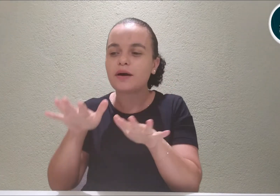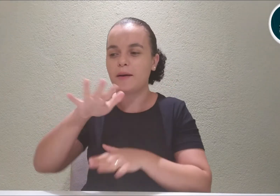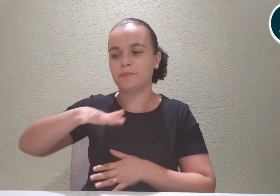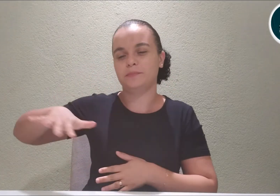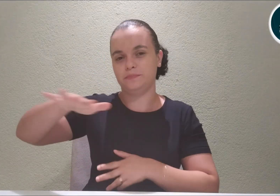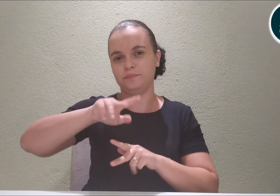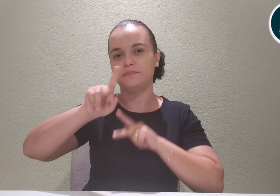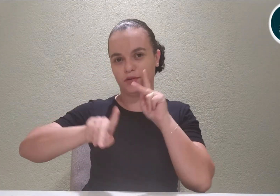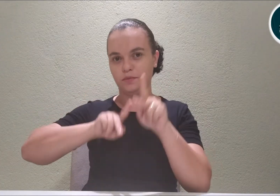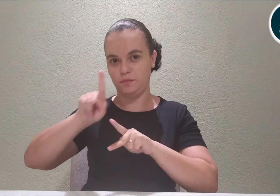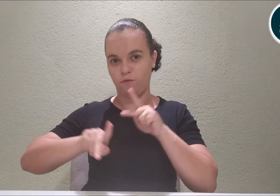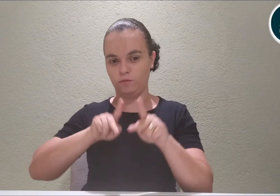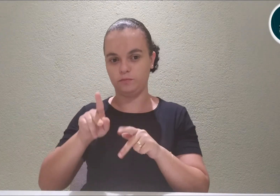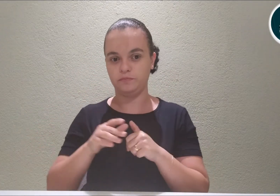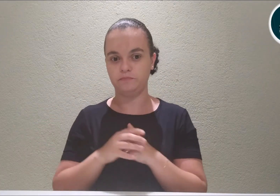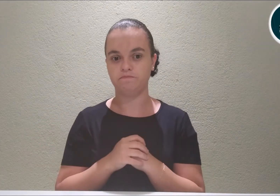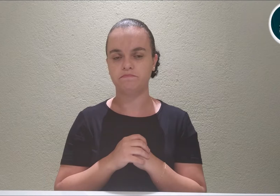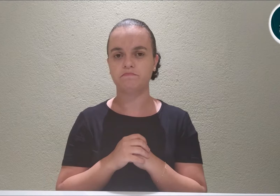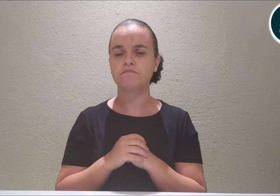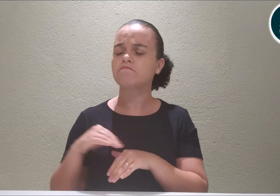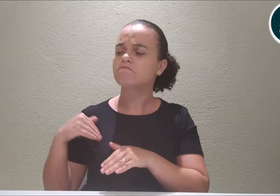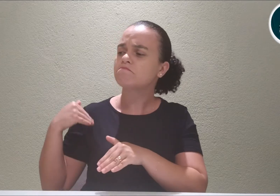Deus abençoou o povo.